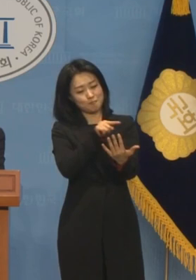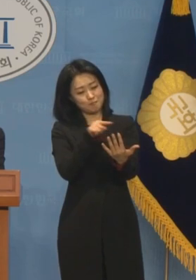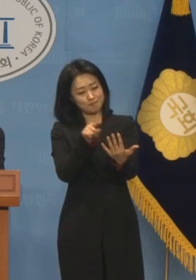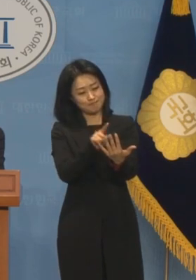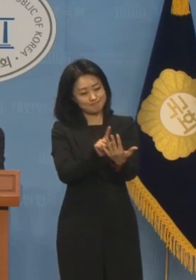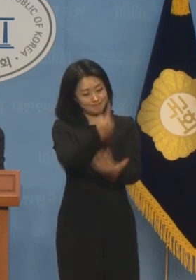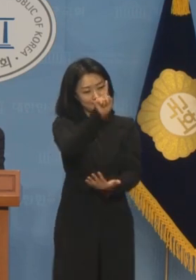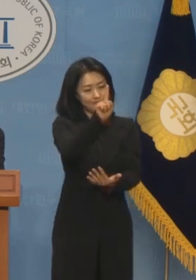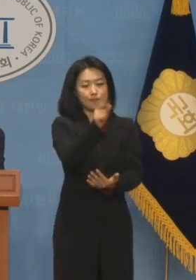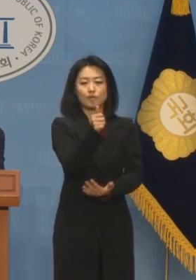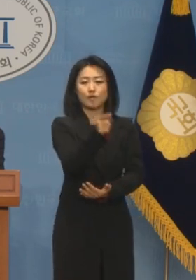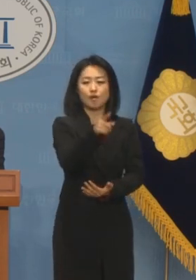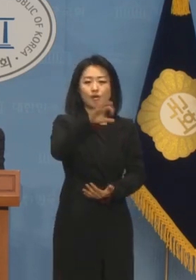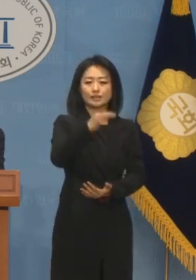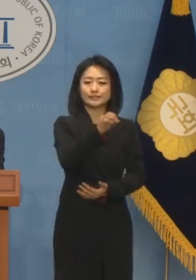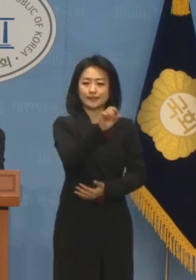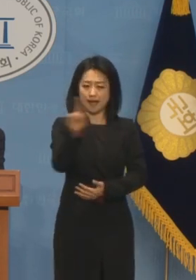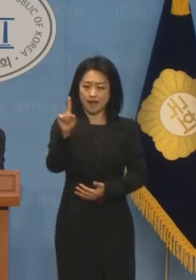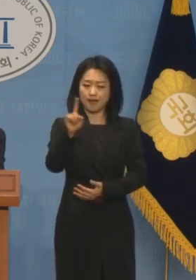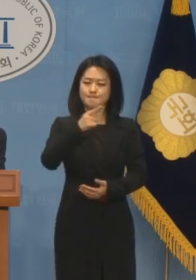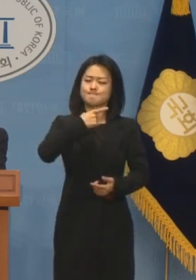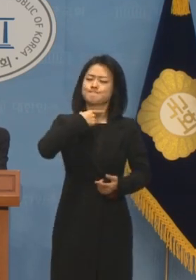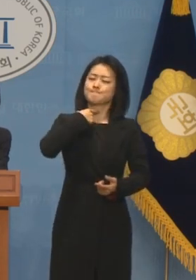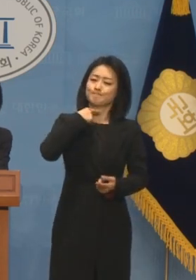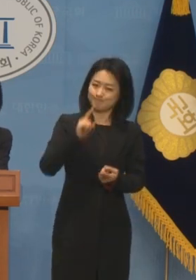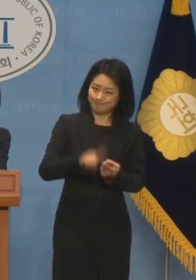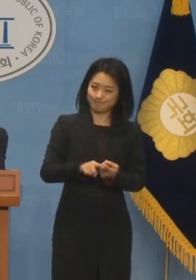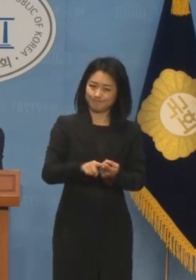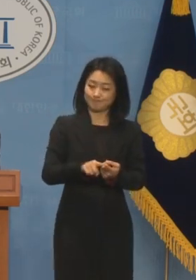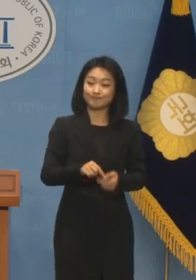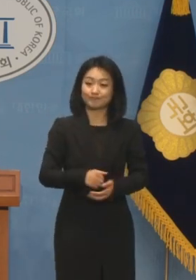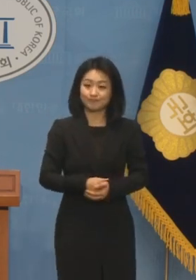후보가 최적임자라고 생각합니다.